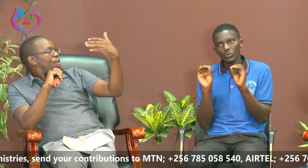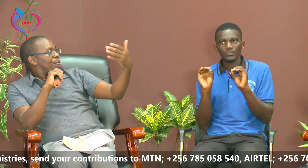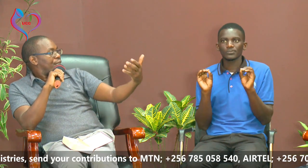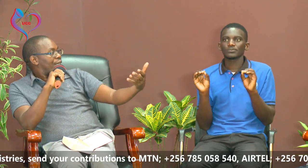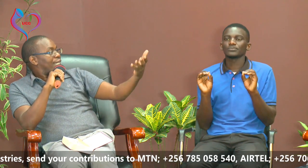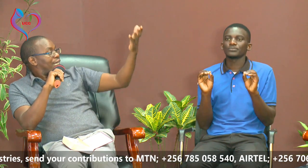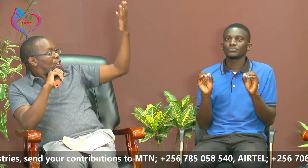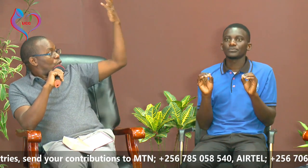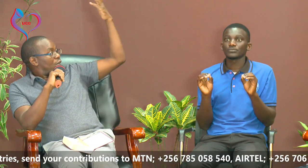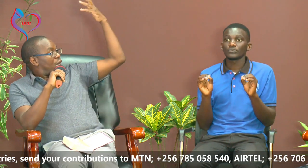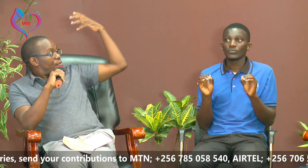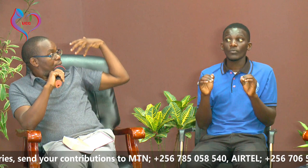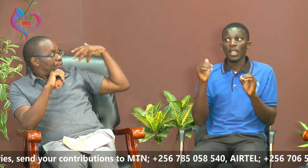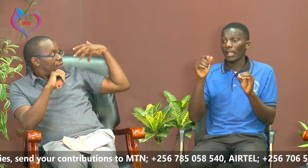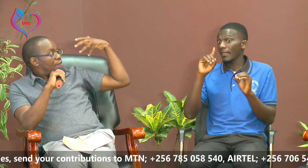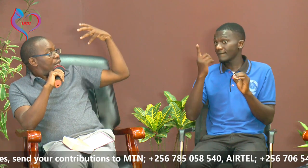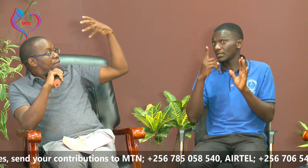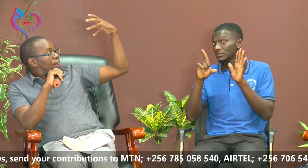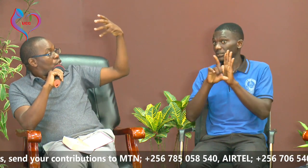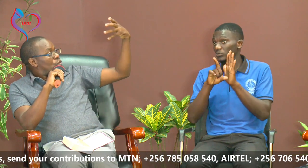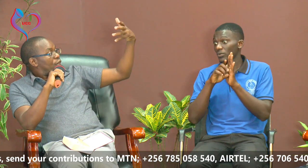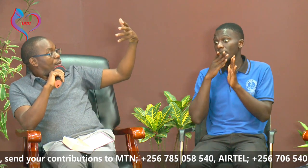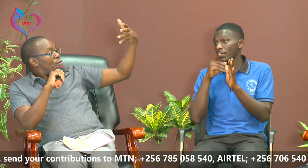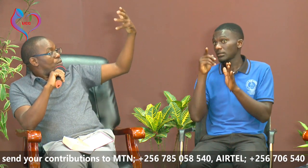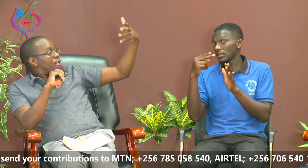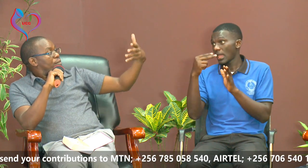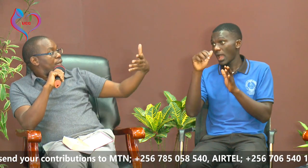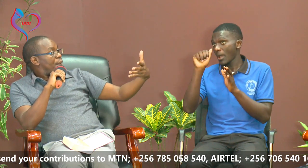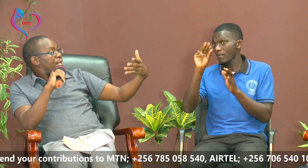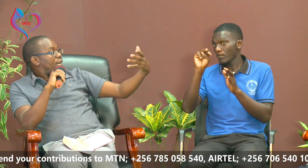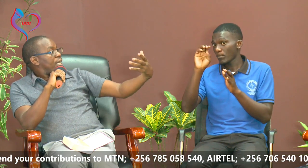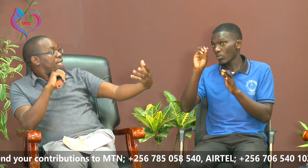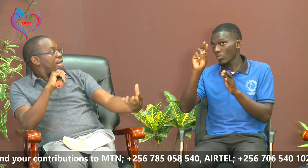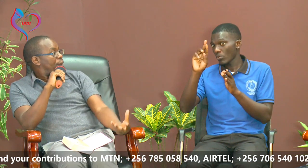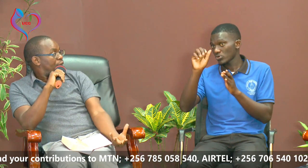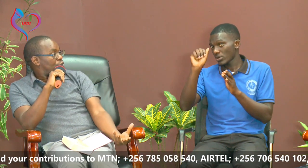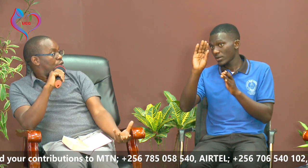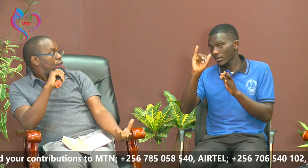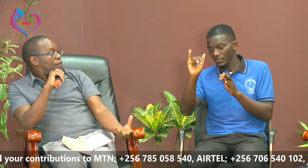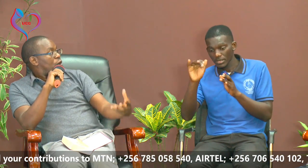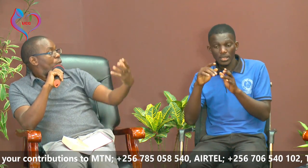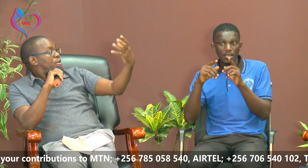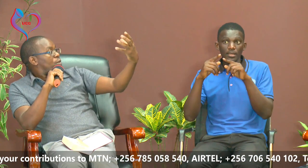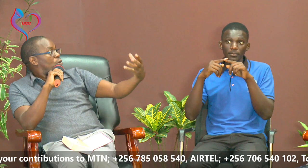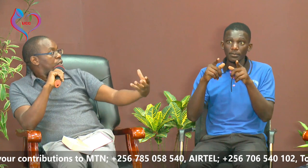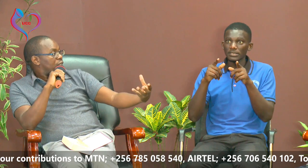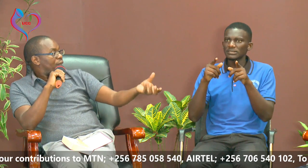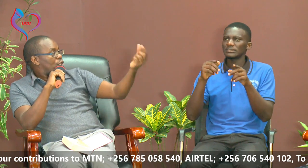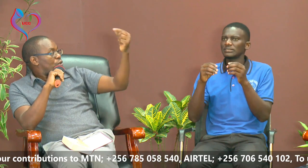Hammurabi, galige gaso kaka Hammurabi, na ikatonda mubuli mulembe abe agaidinga abantu. Nwankubadde bubalowooza nti bakatonda